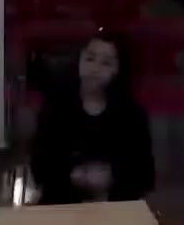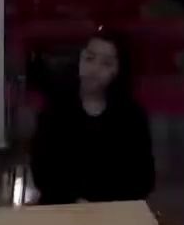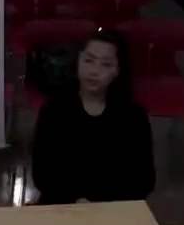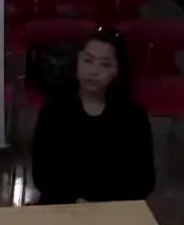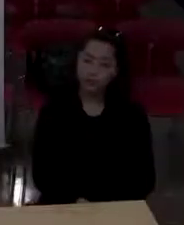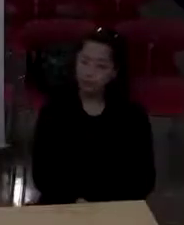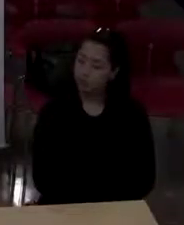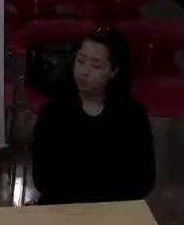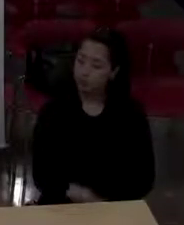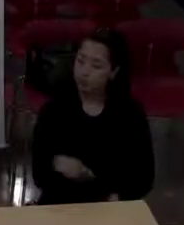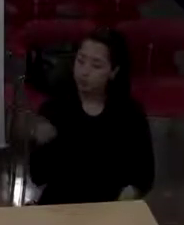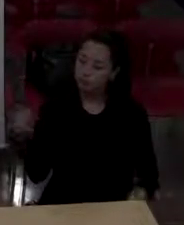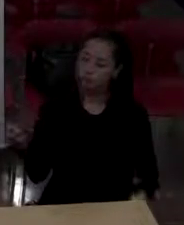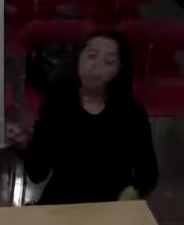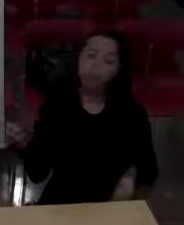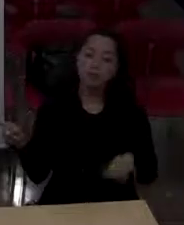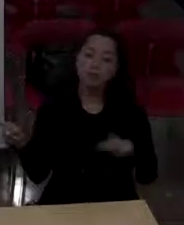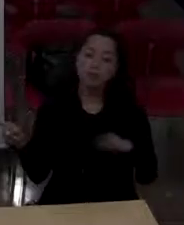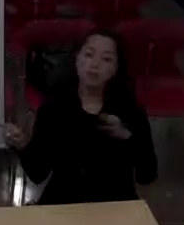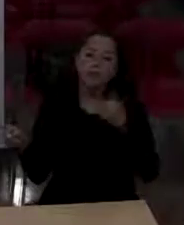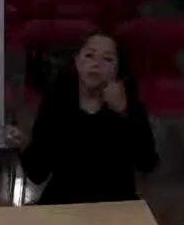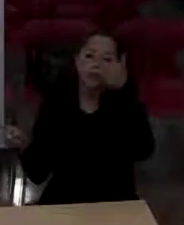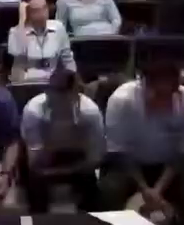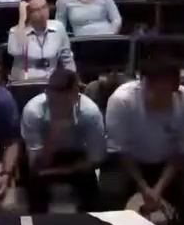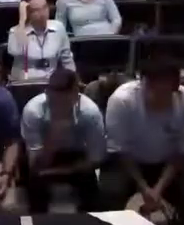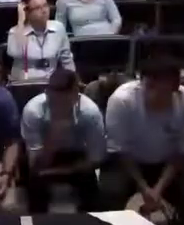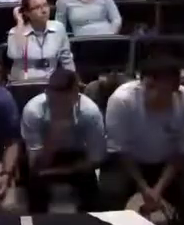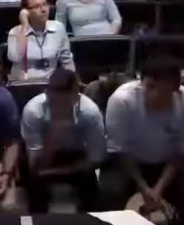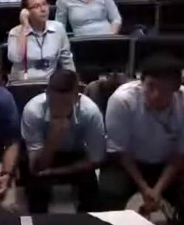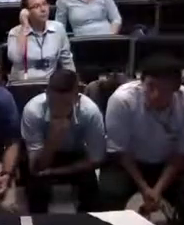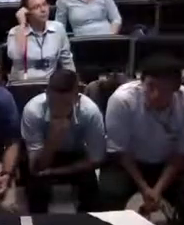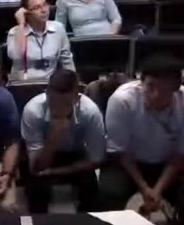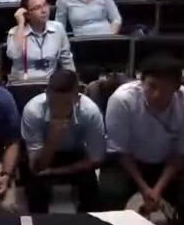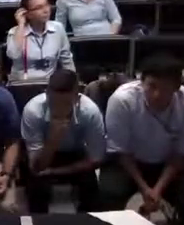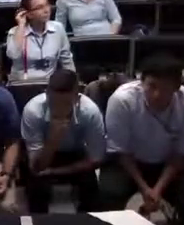Si usted me puede regalar sus datos. Pedro Medina,